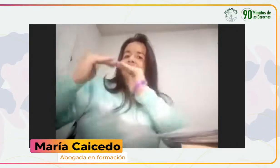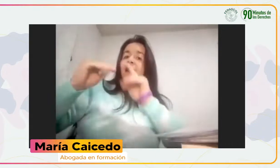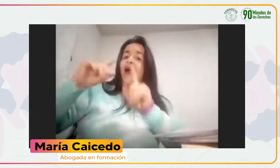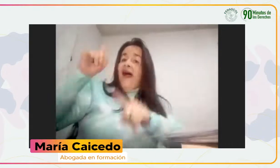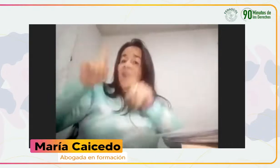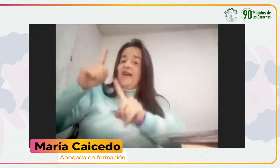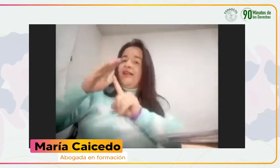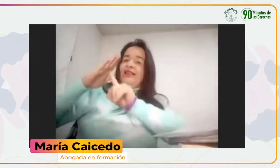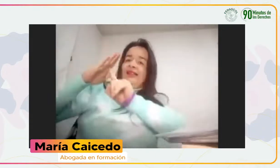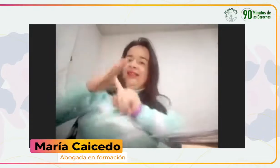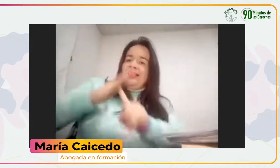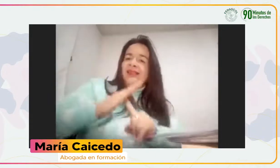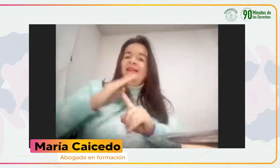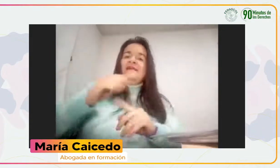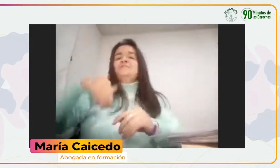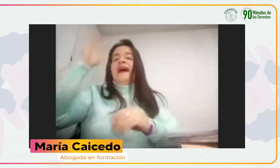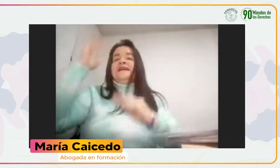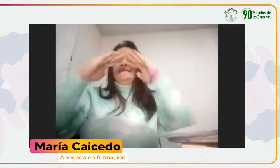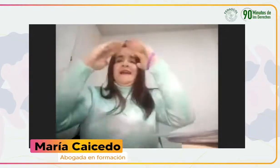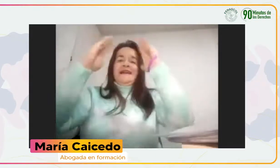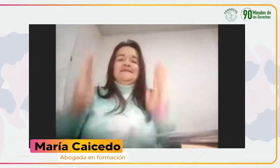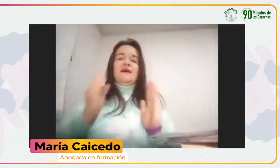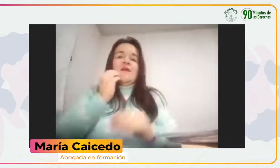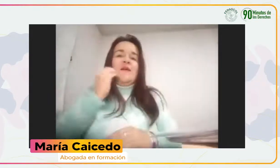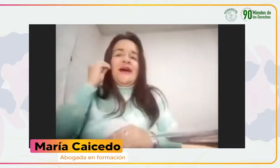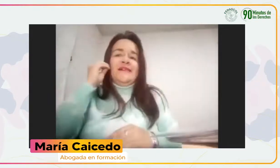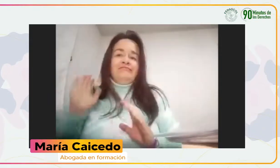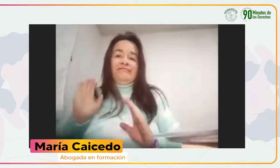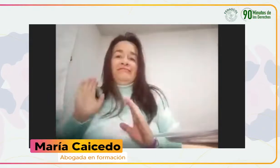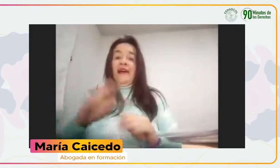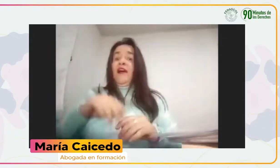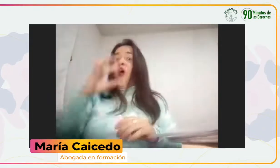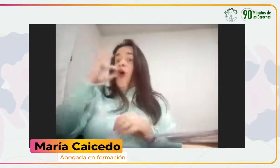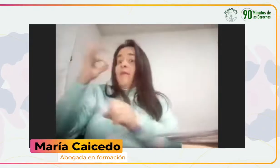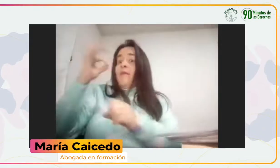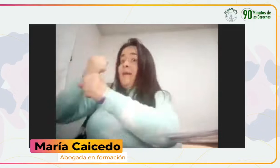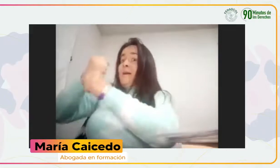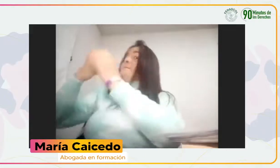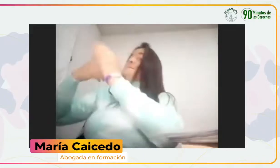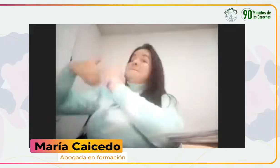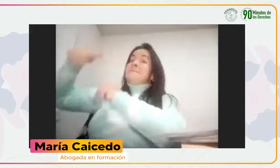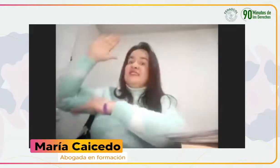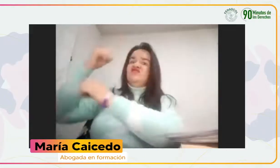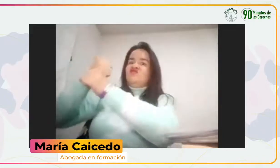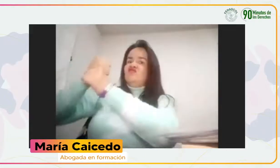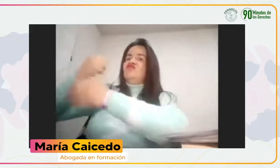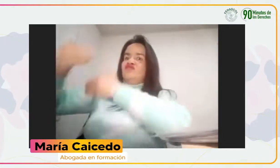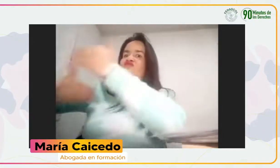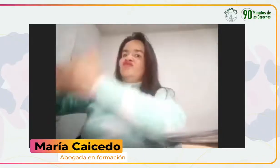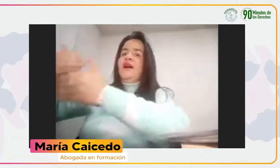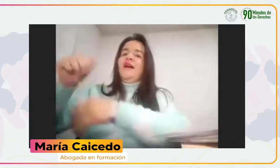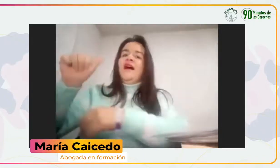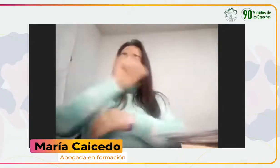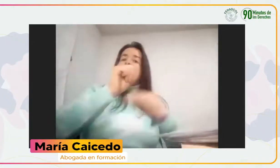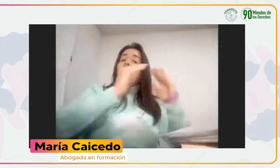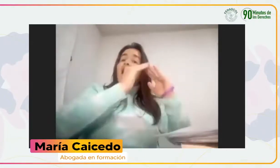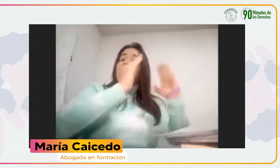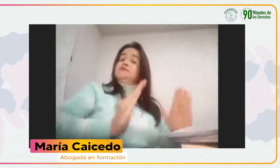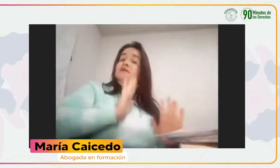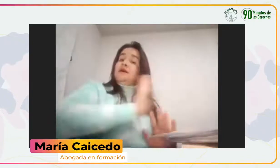laboral, salarial, deberíamos tener un tipo de equidad, pero generalmente estamos dentro del hogar. El hombre es el que sale a trabajar